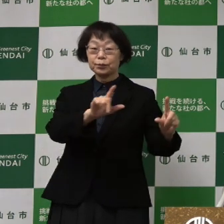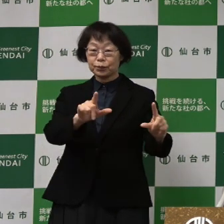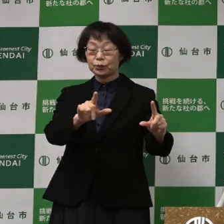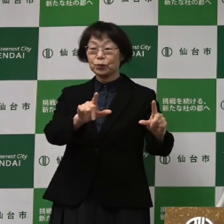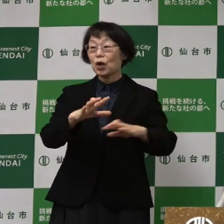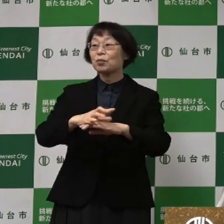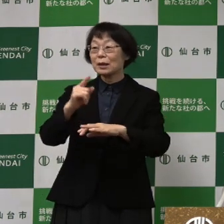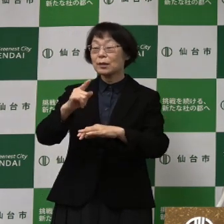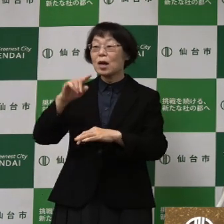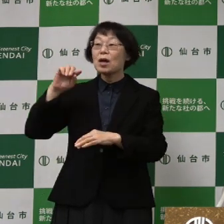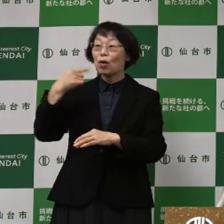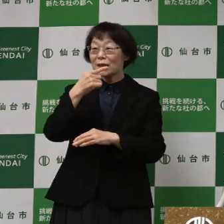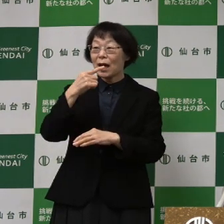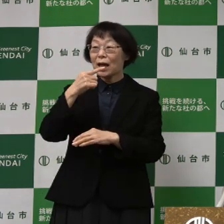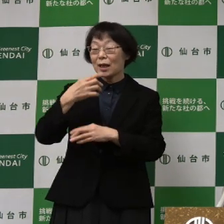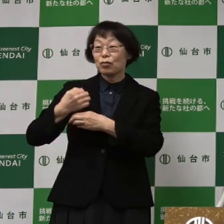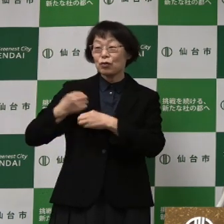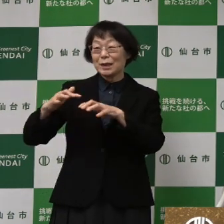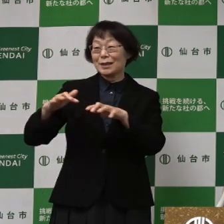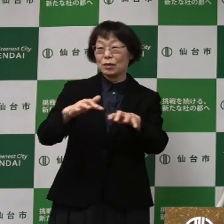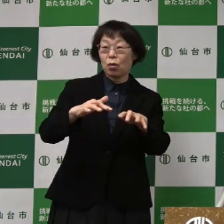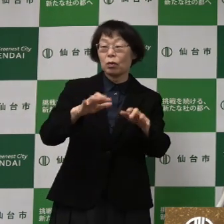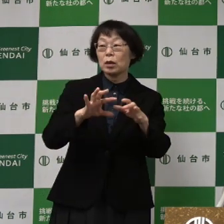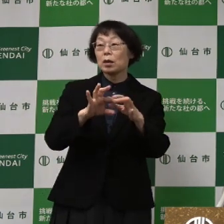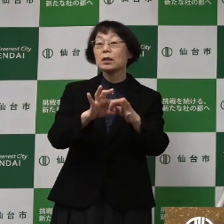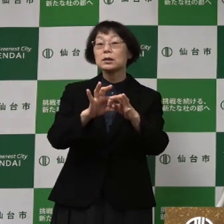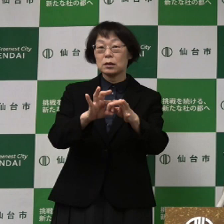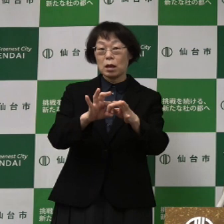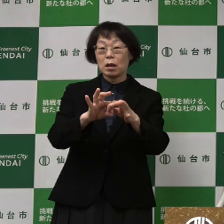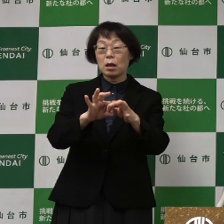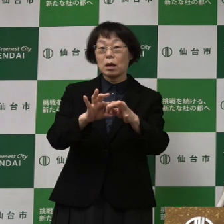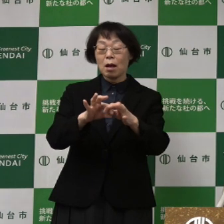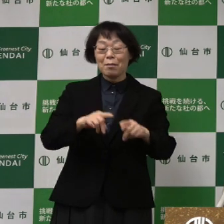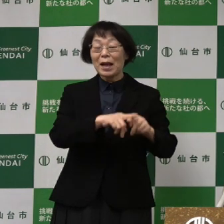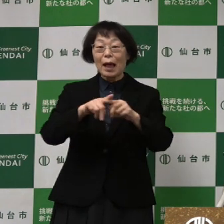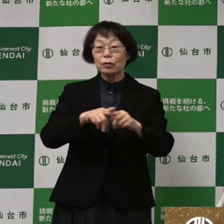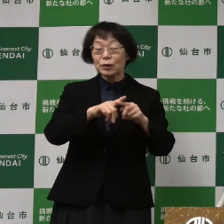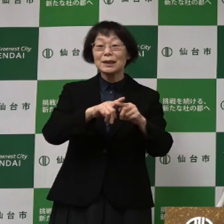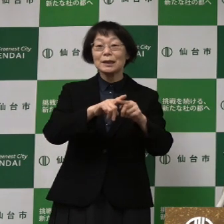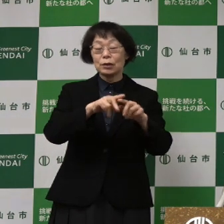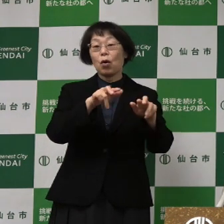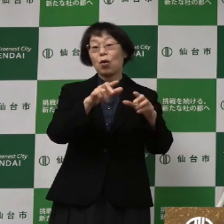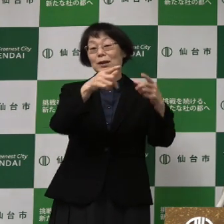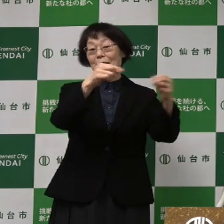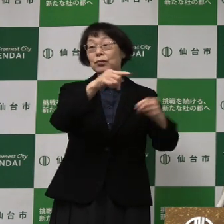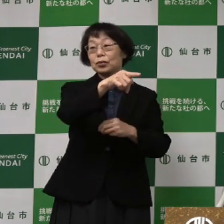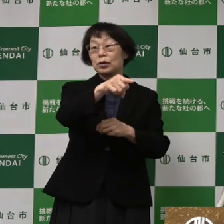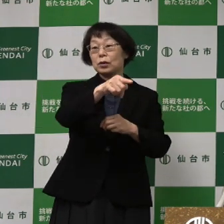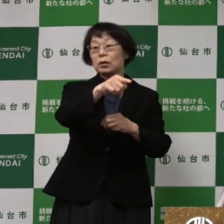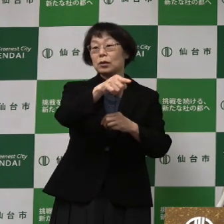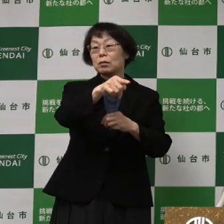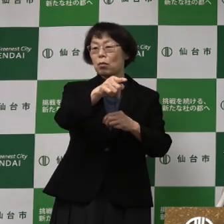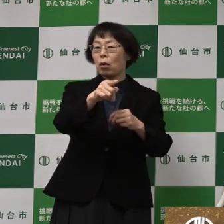アによる軍事侵攻に関して、ベラルーシ政府も関与をし